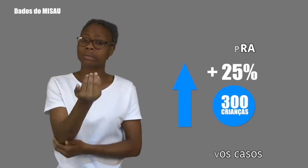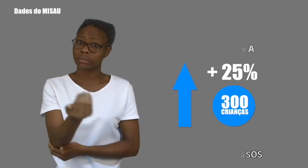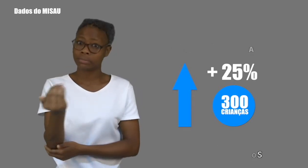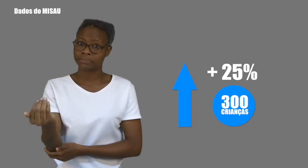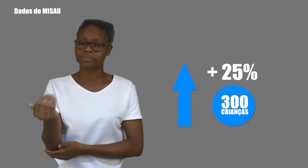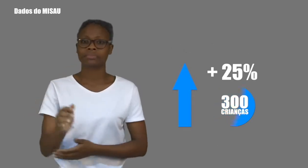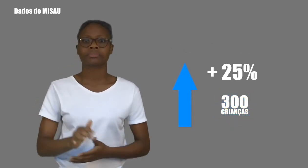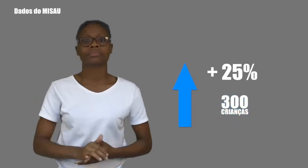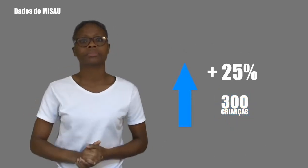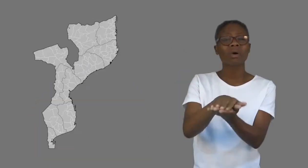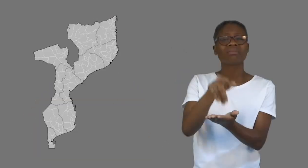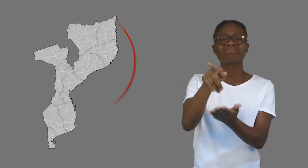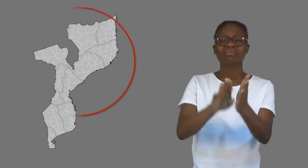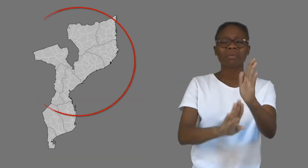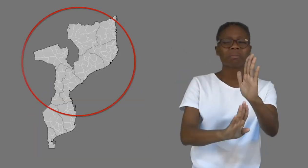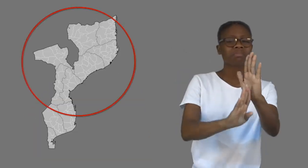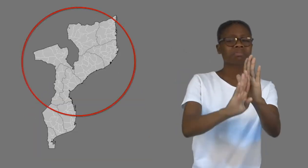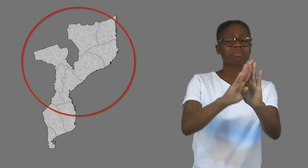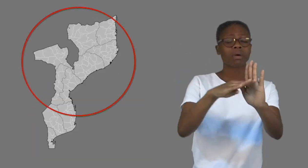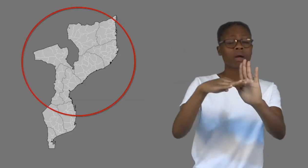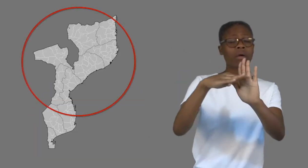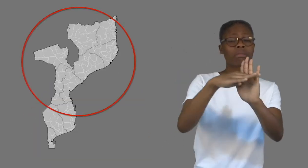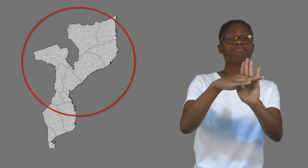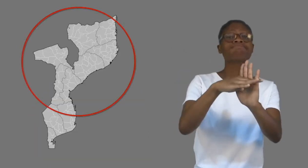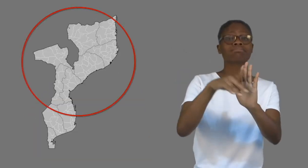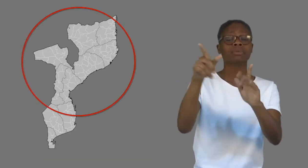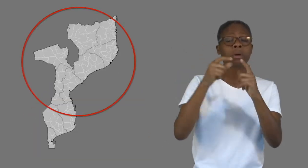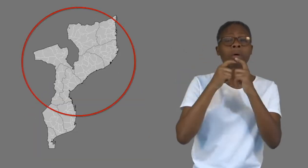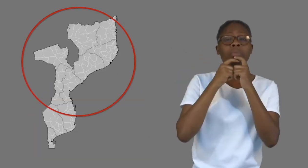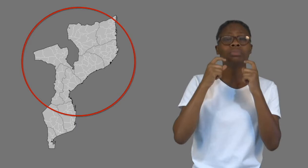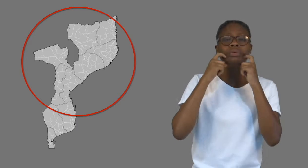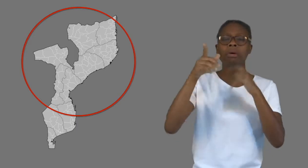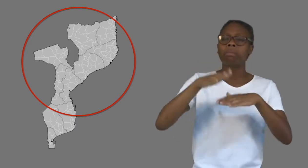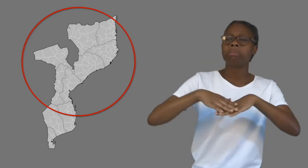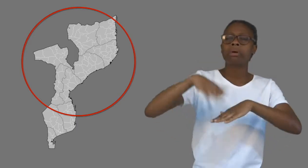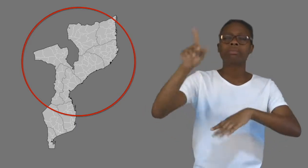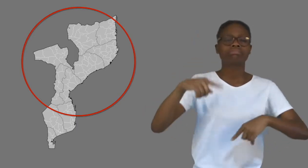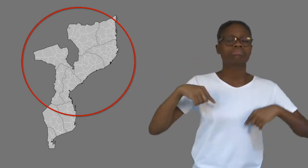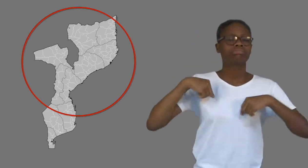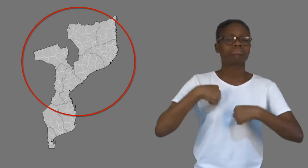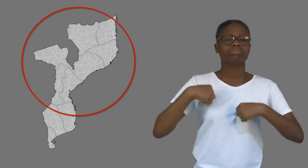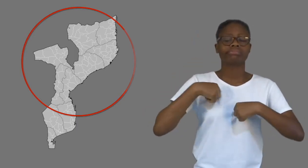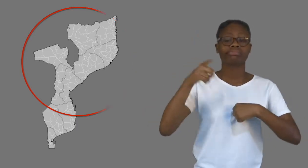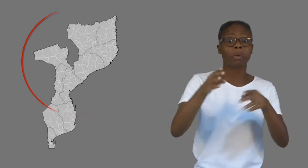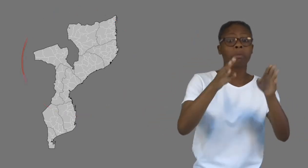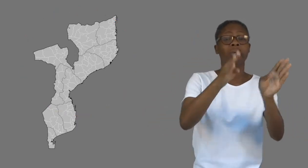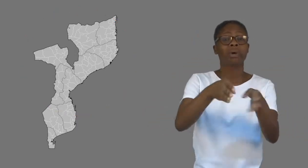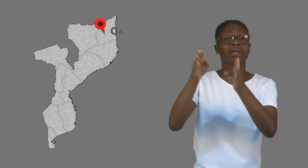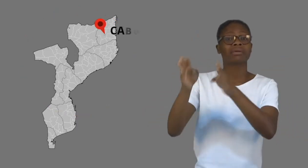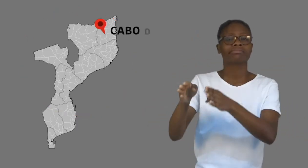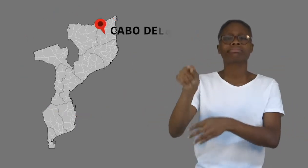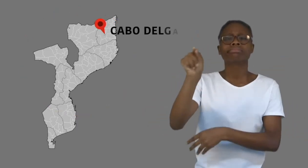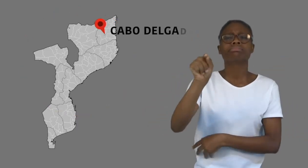As regiões centro e norte de Moçambique são as mais afetadas, sendo que as províncias de Cabo Delgado,